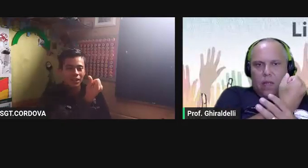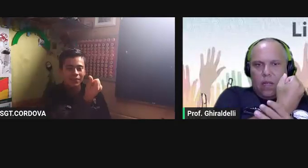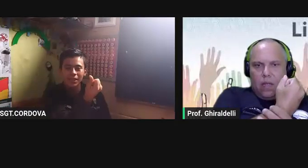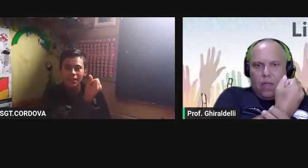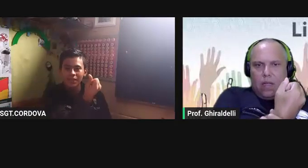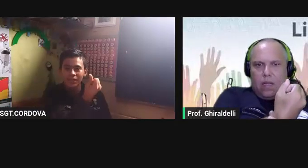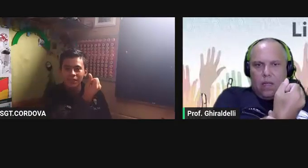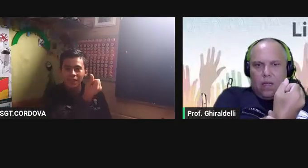câmera.